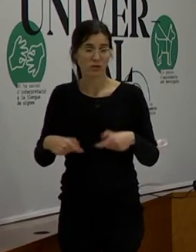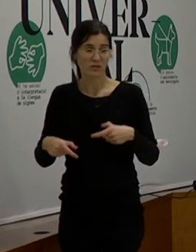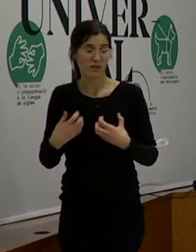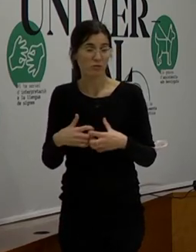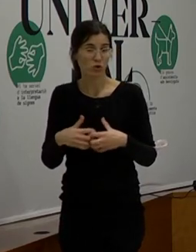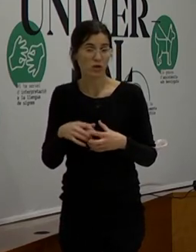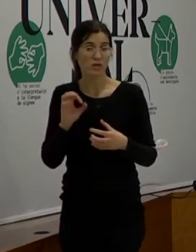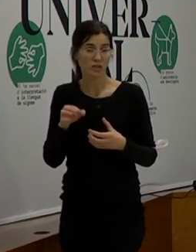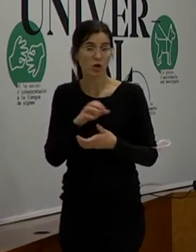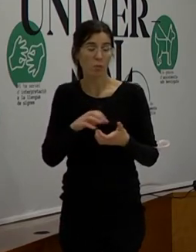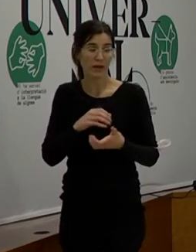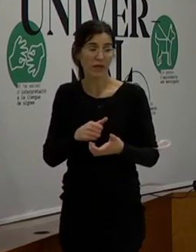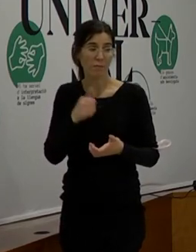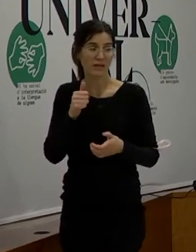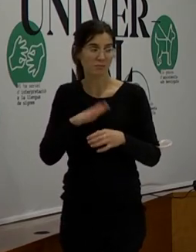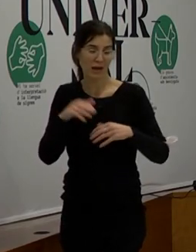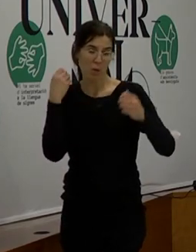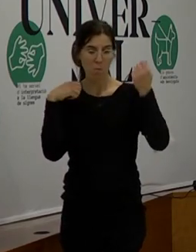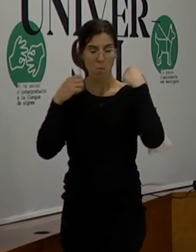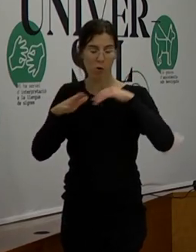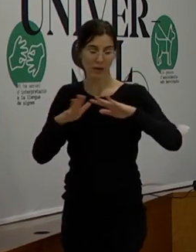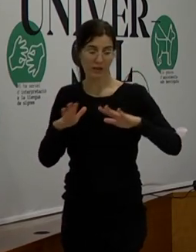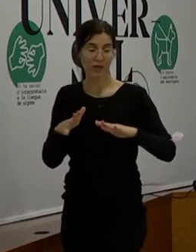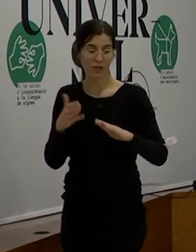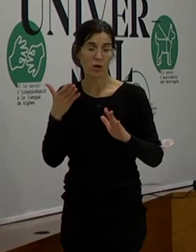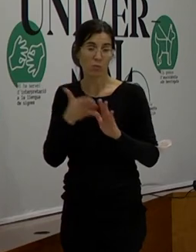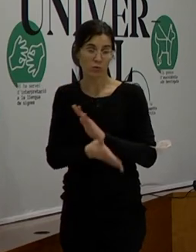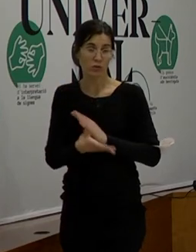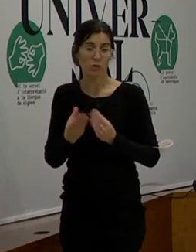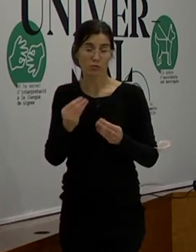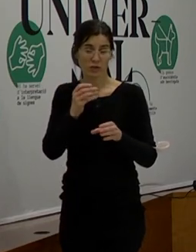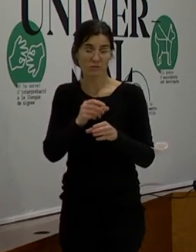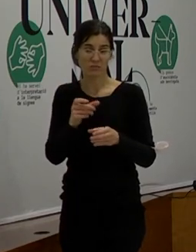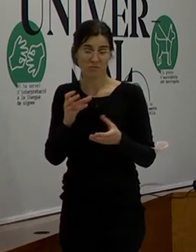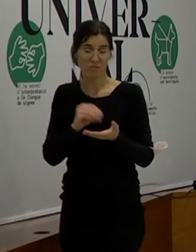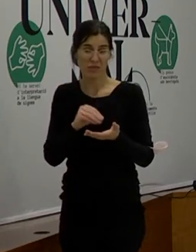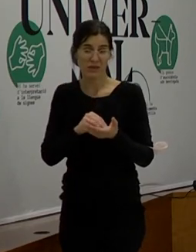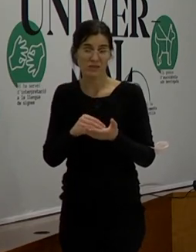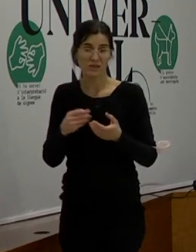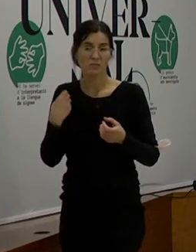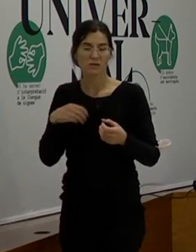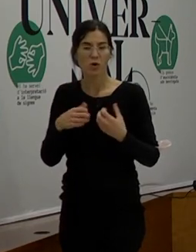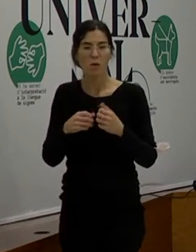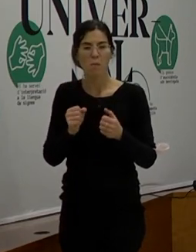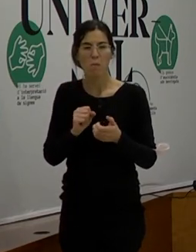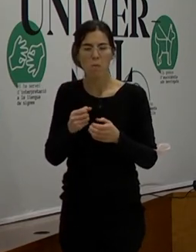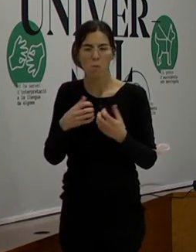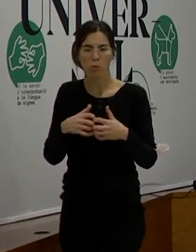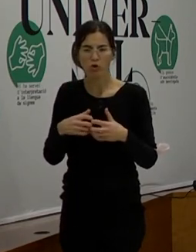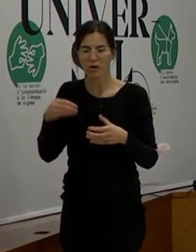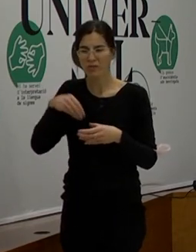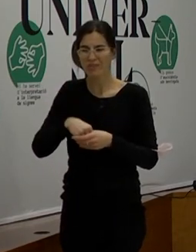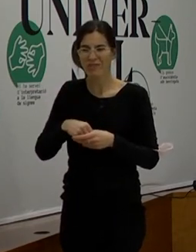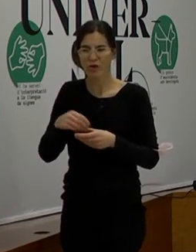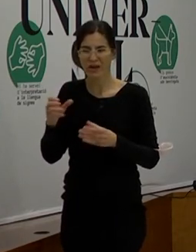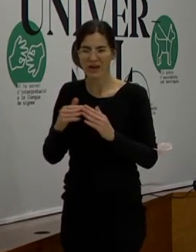que són més complicades per la mobilitat. Per això, normalment la gent en cadira de motor a casa no van en cadira de motor, van